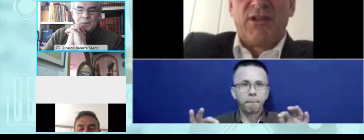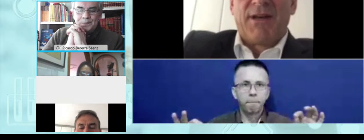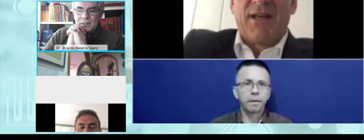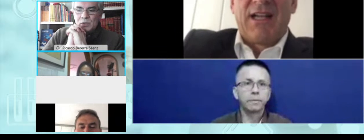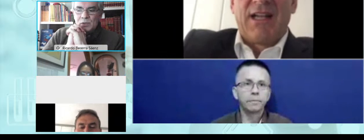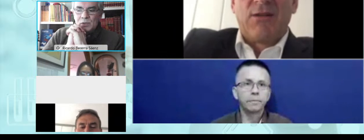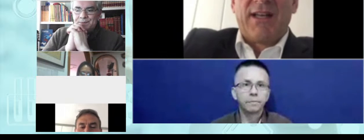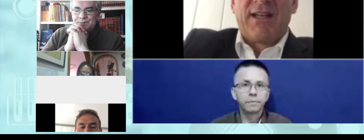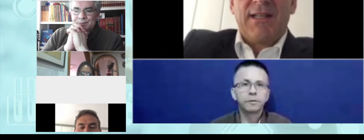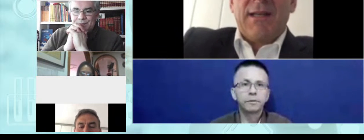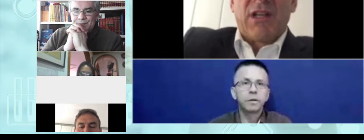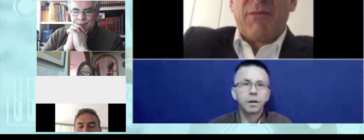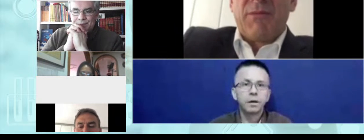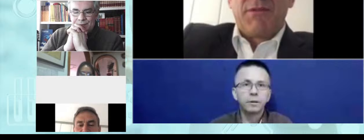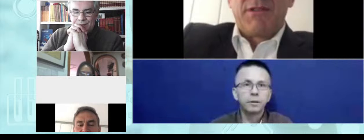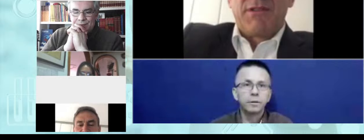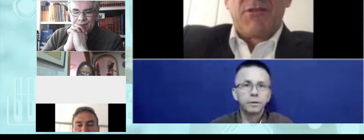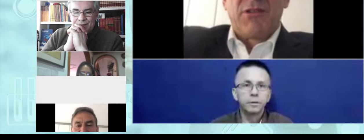Consejero, ¿me escucha?